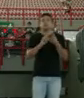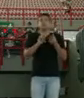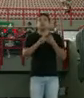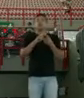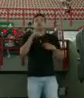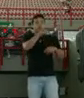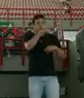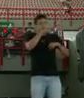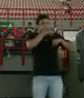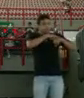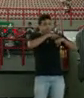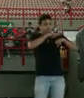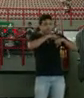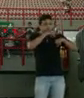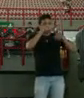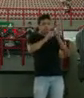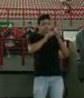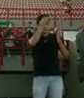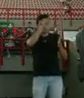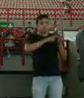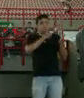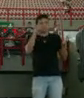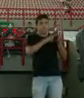Inclusive, é essa urina primeira do